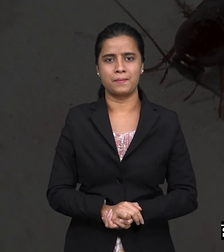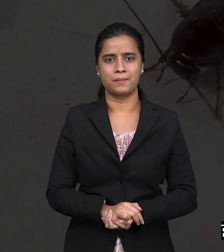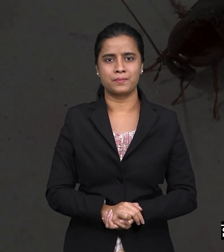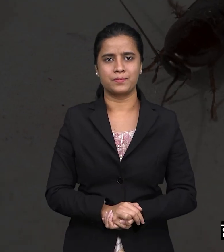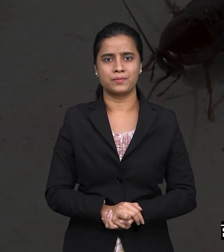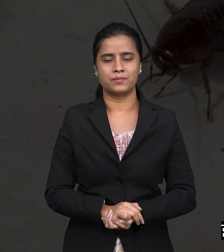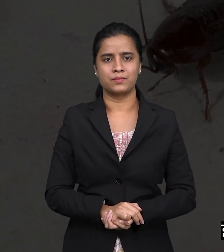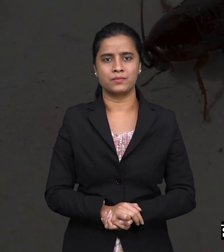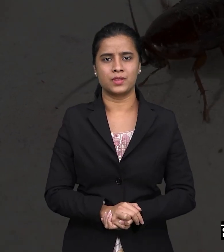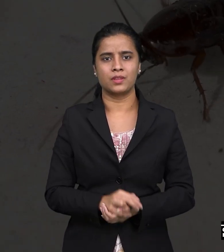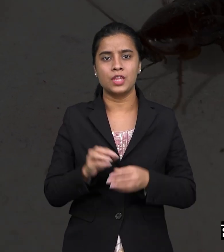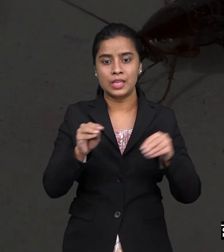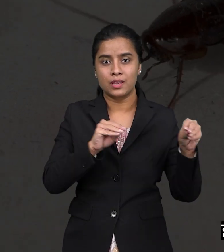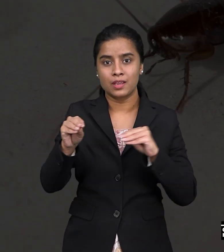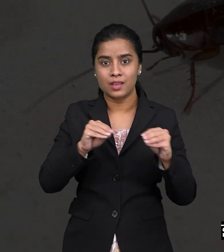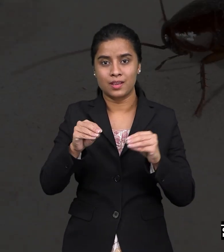झुरळांची हालचाल.